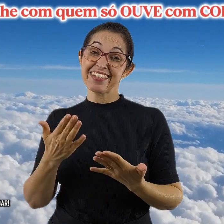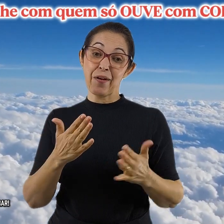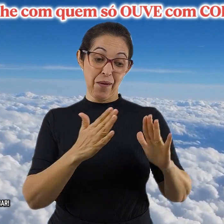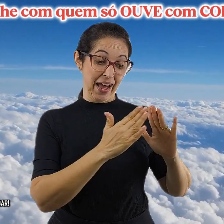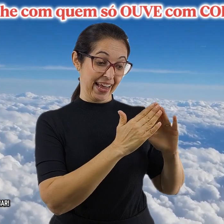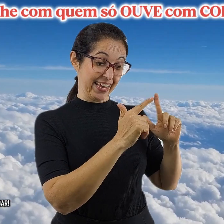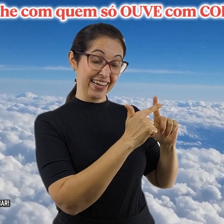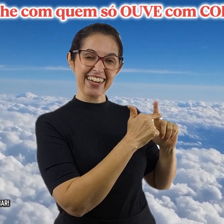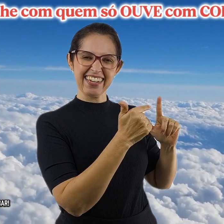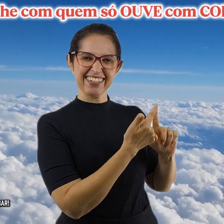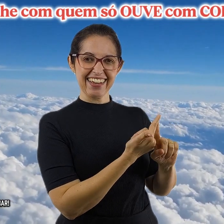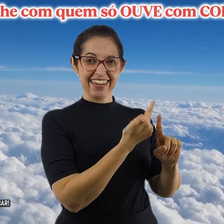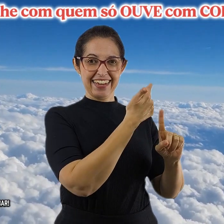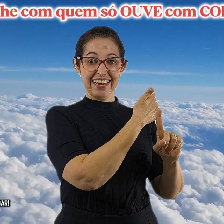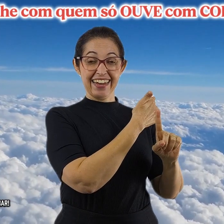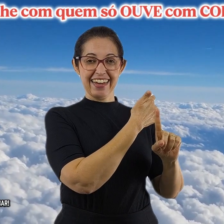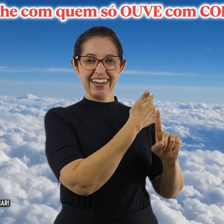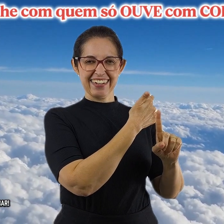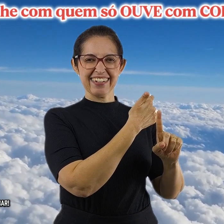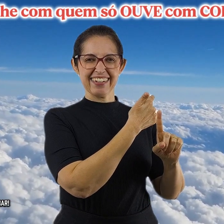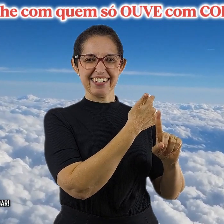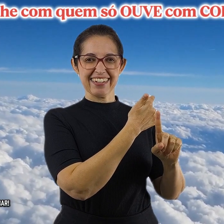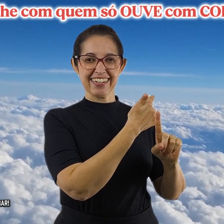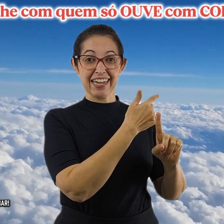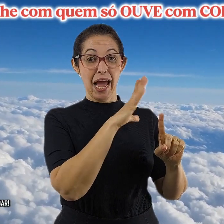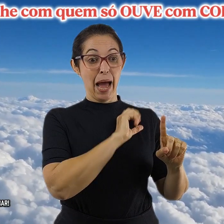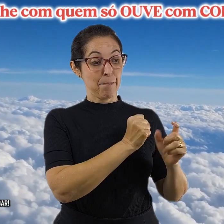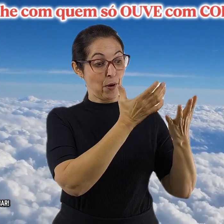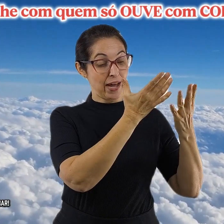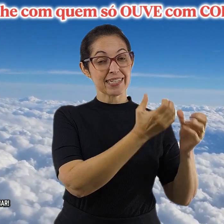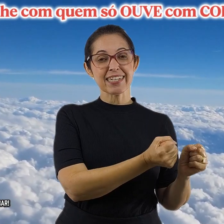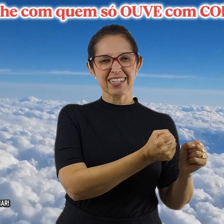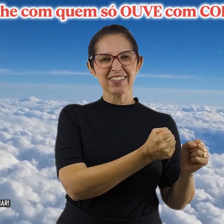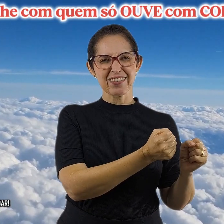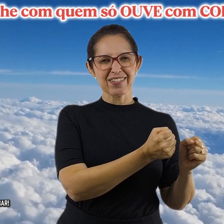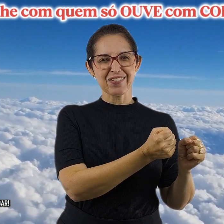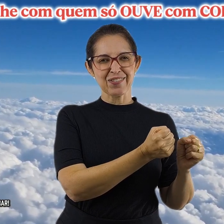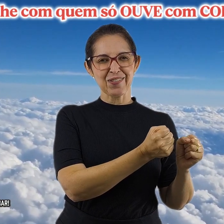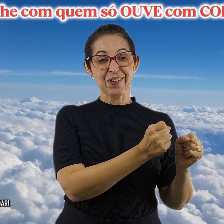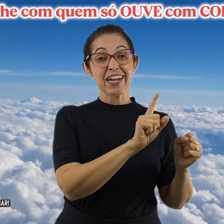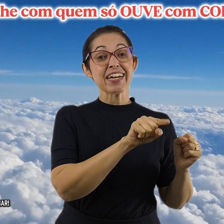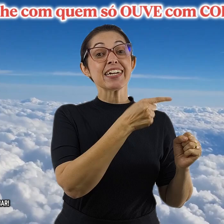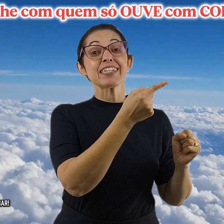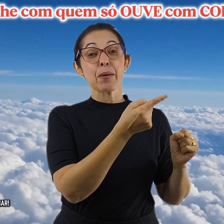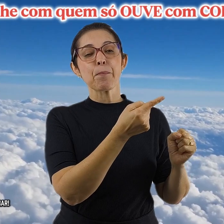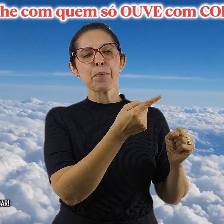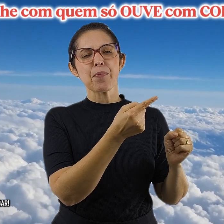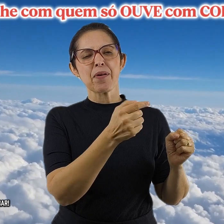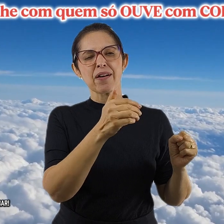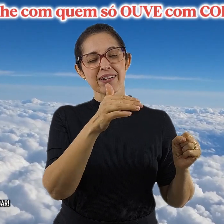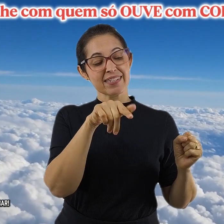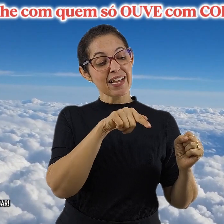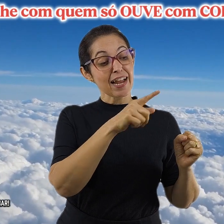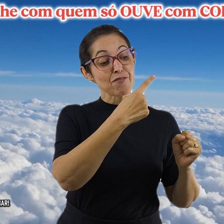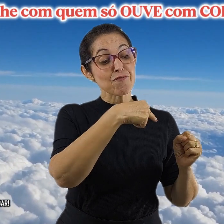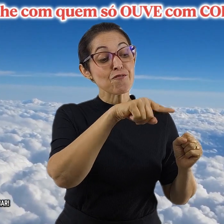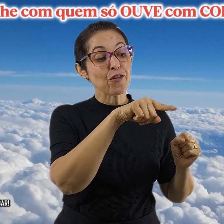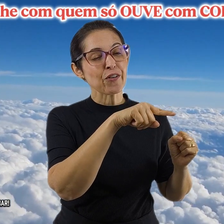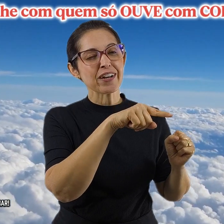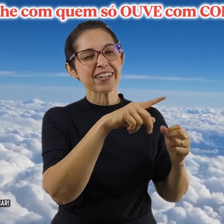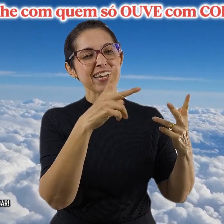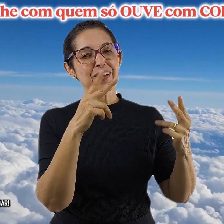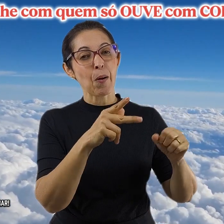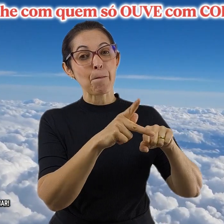que recebeu o amor e ficou, que amor lindo. Não, ela recebeu o amor e foi viver aquilo que o Senhor disse para Pedro: Pedro, tu